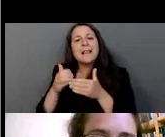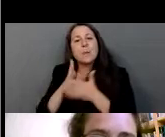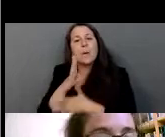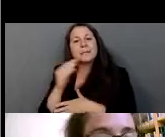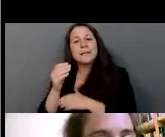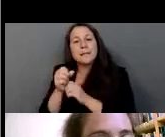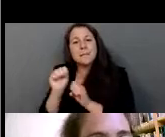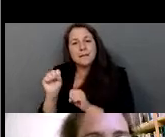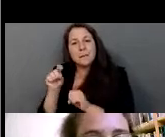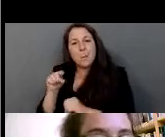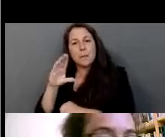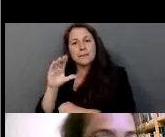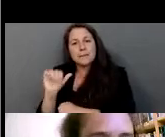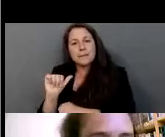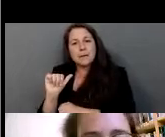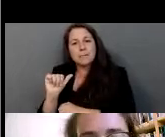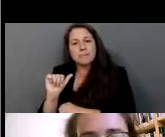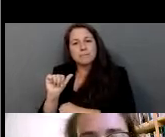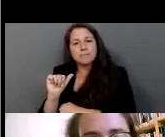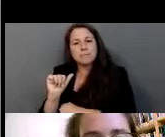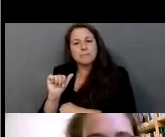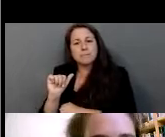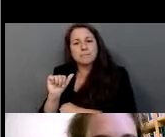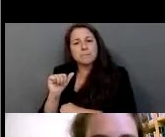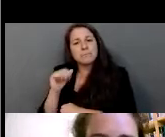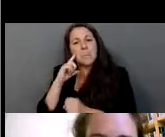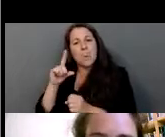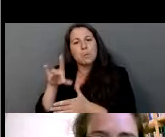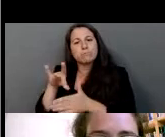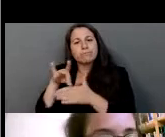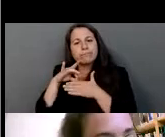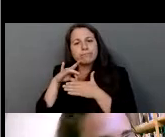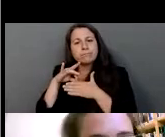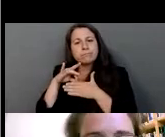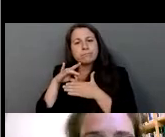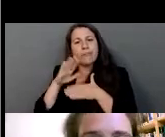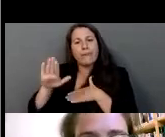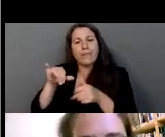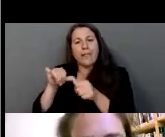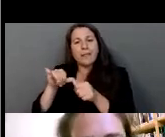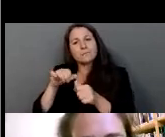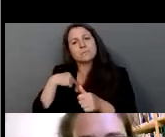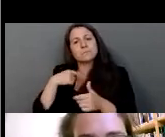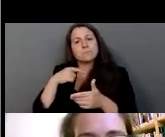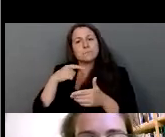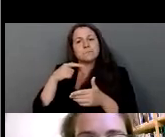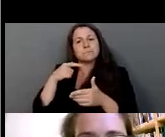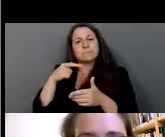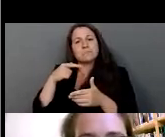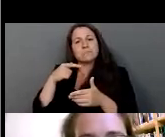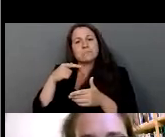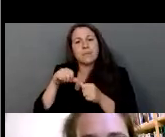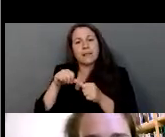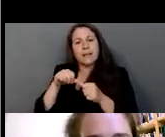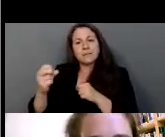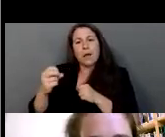info@liguedesdroitsetlibertes.ca pour faire parvenir votre adresse personnelle afin qu'on vous achemine ce livre par la poste. Avant de